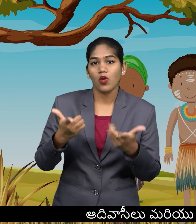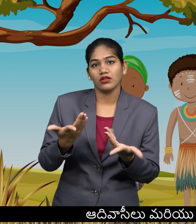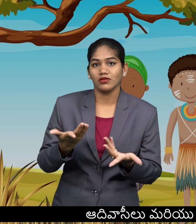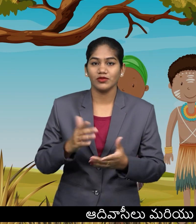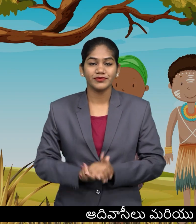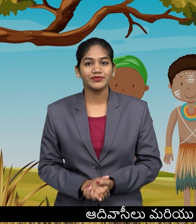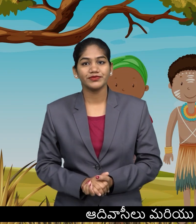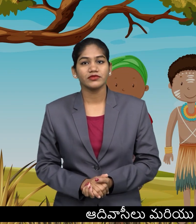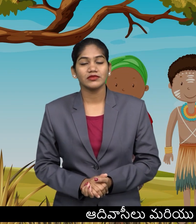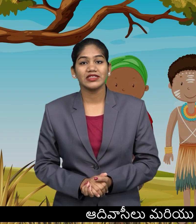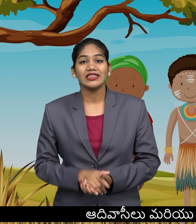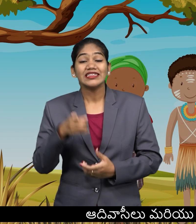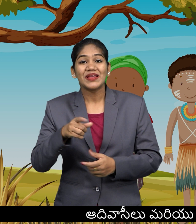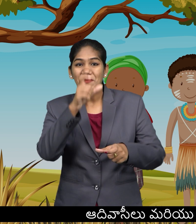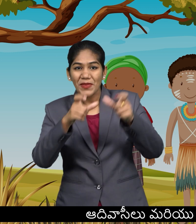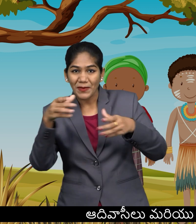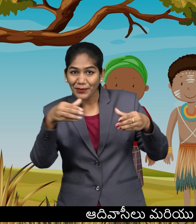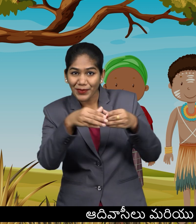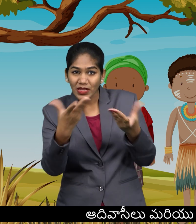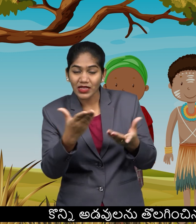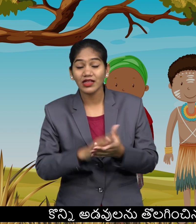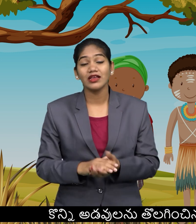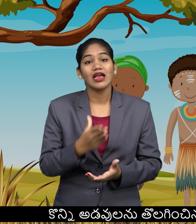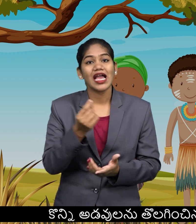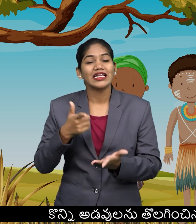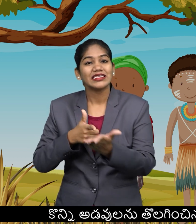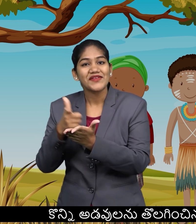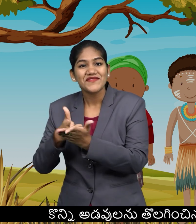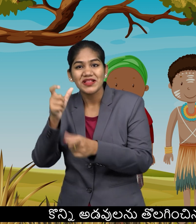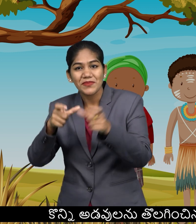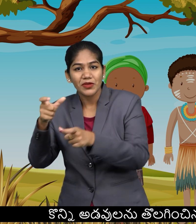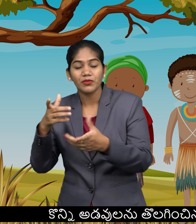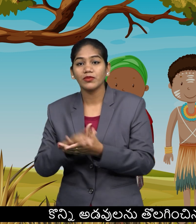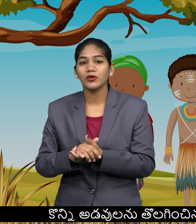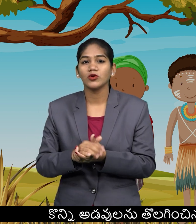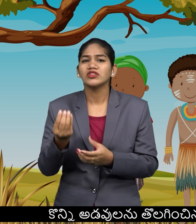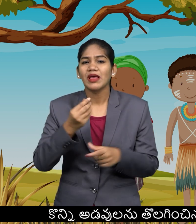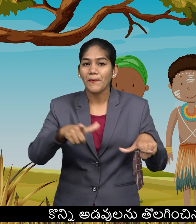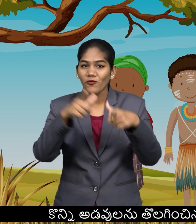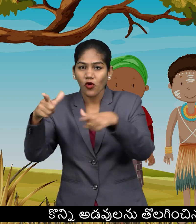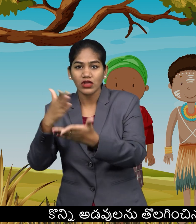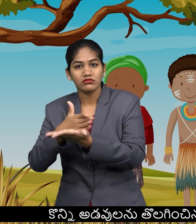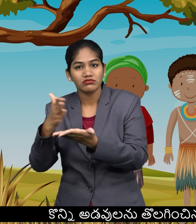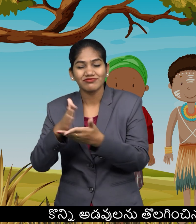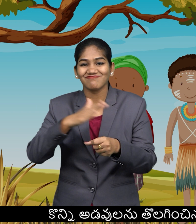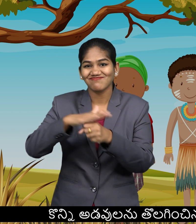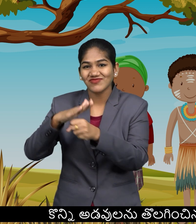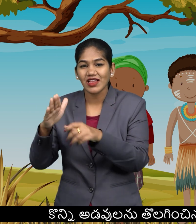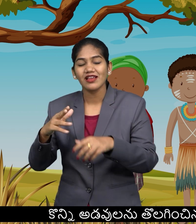ఆదివాసీలు మరియు గ్రామస్తులు వ్యవసాయం కోసం కొన్ని అడవులను తొలగించినప్పటికీ ఇంకా పెద్ద అటవీ